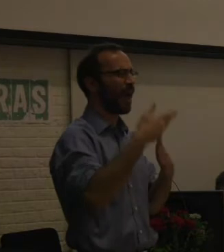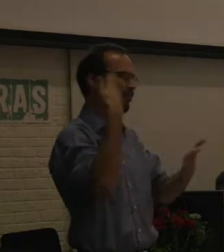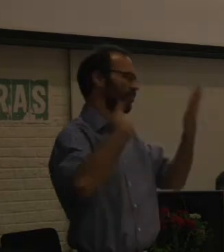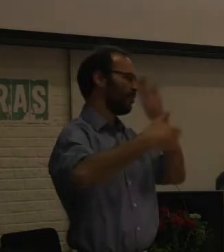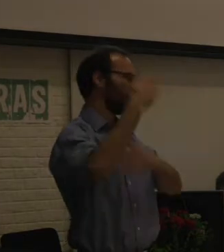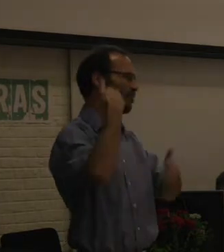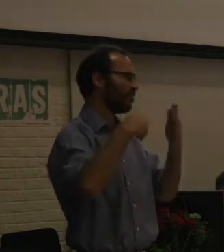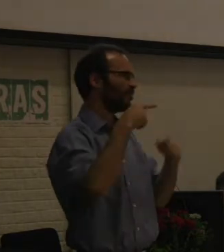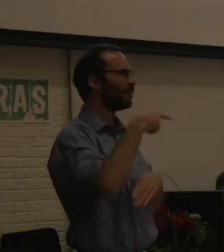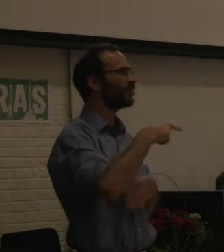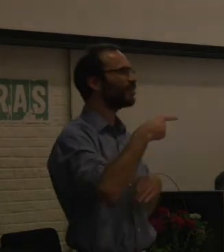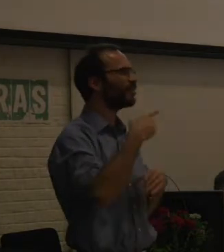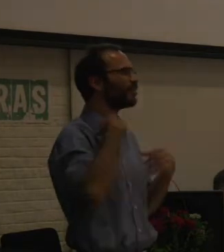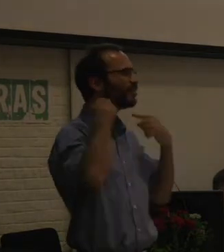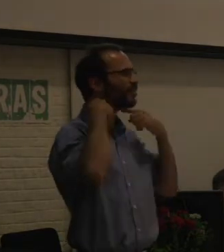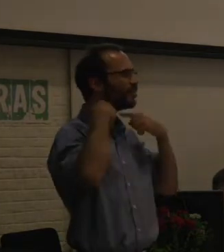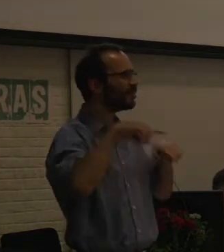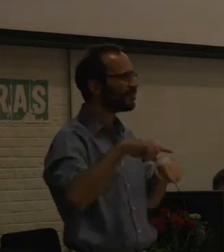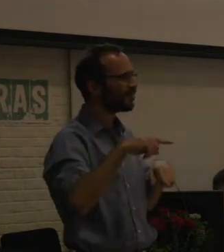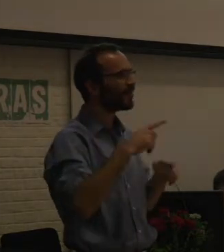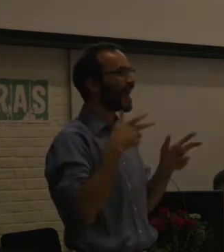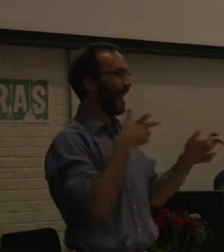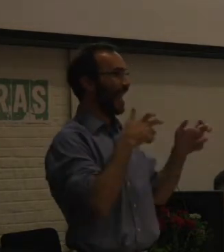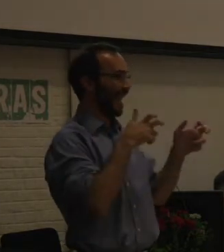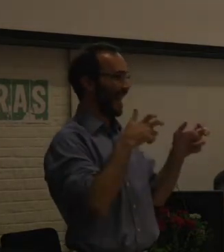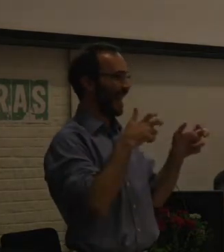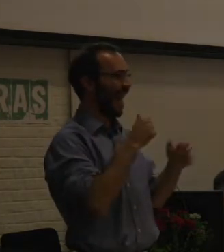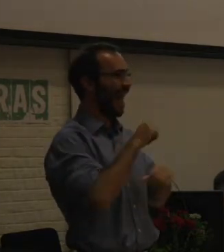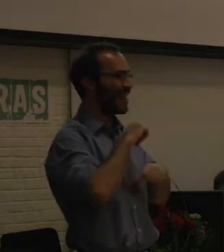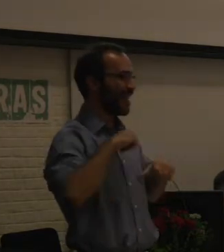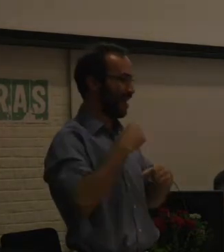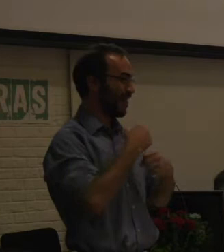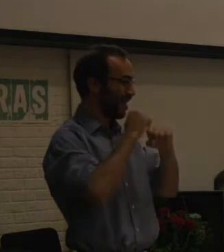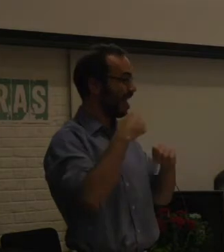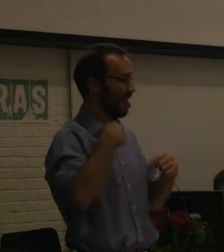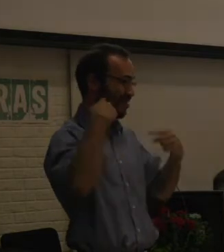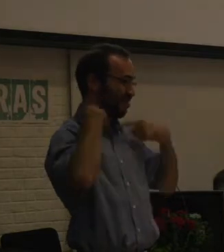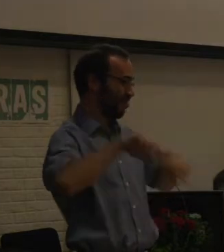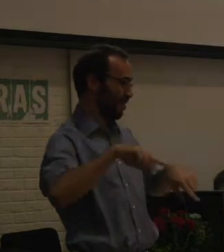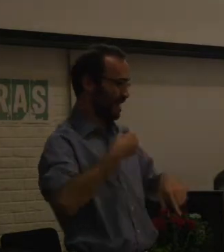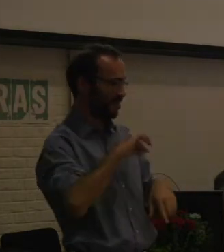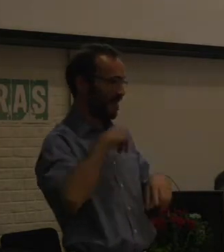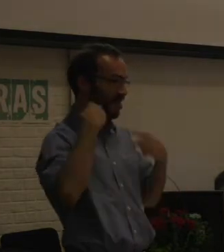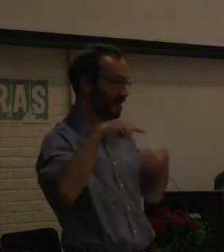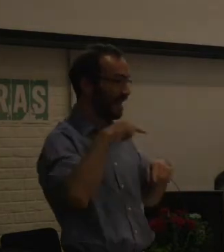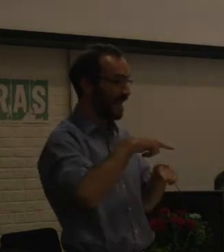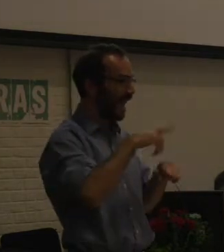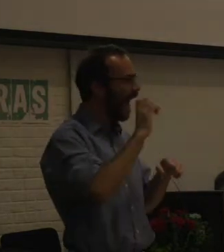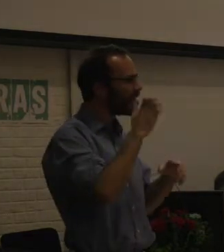por desgracia que perdimos en la Guerra de la Independencia, había una talla también milagrosa que era una copia del Volto Santo